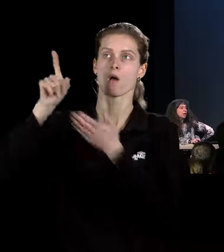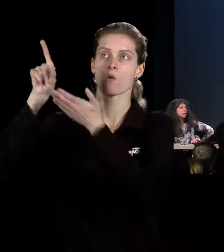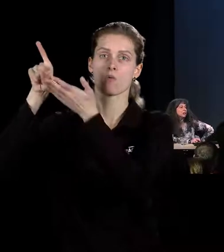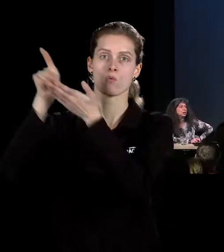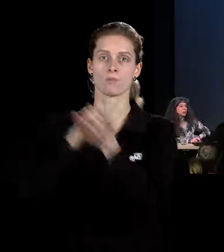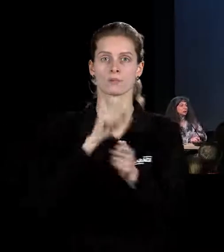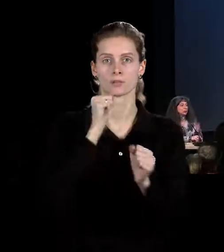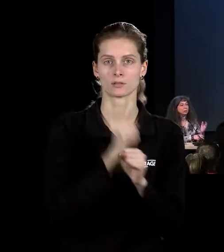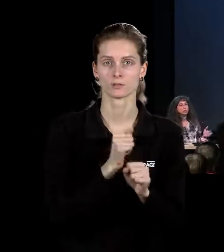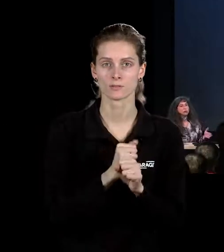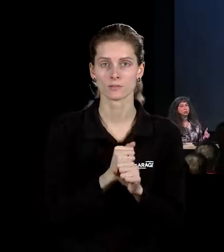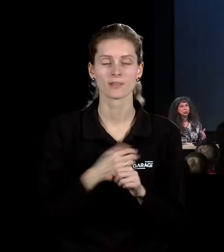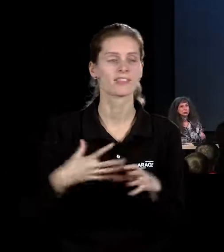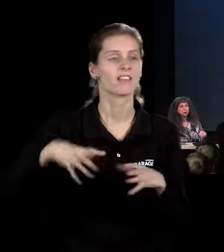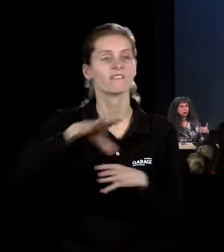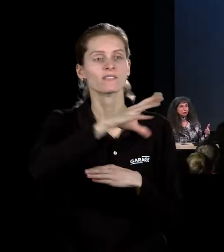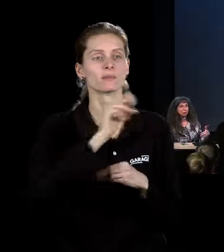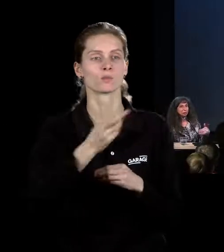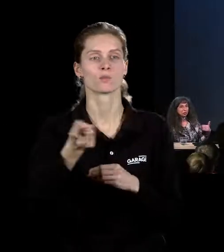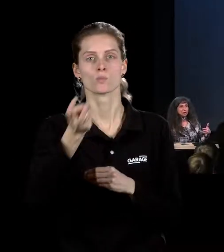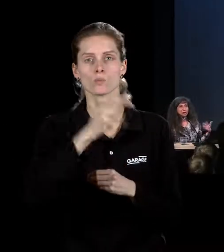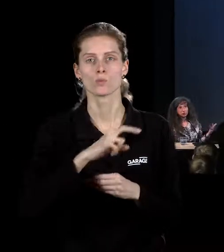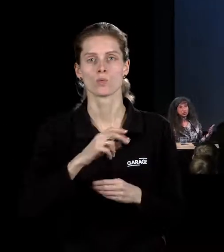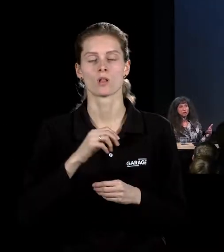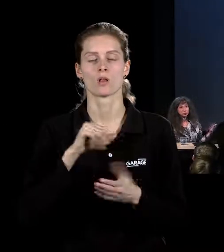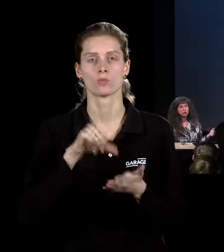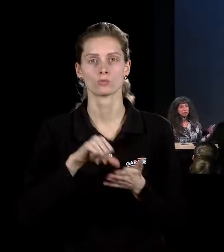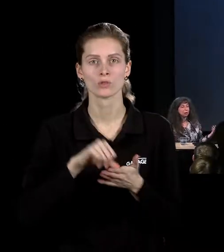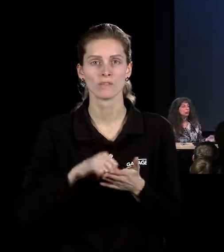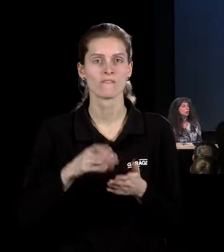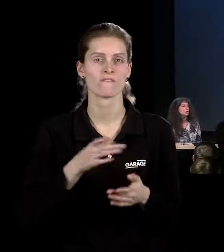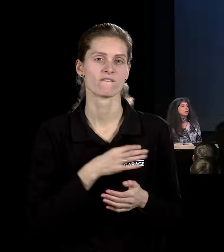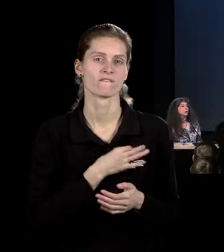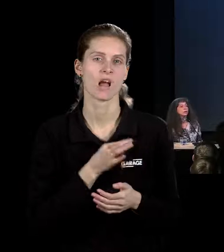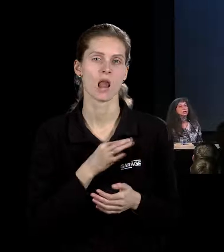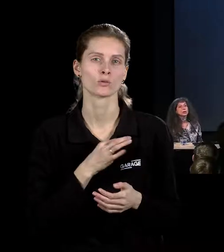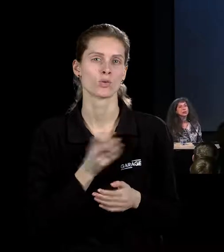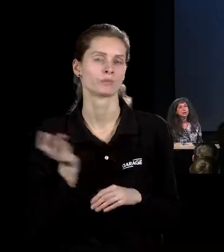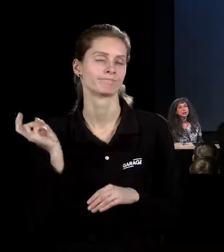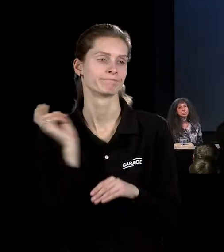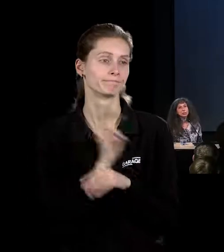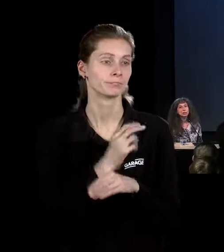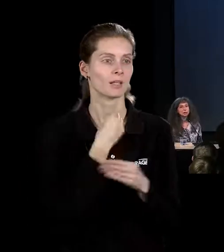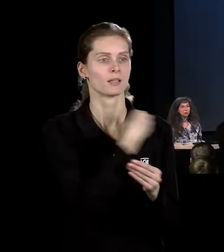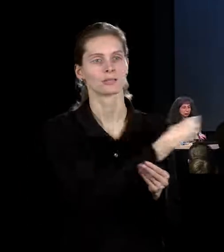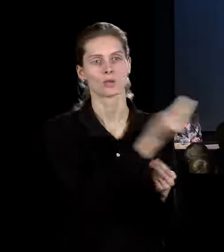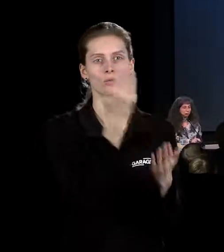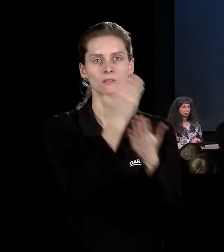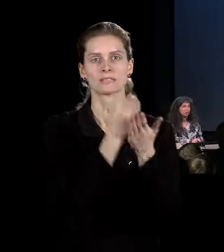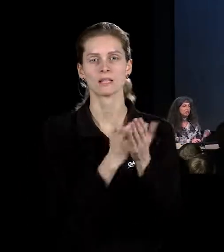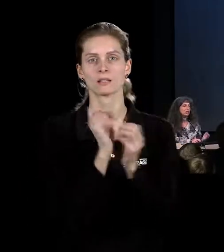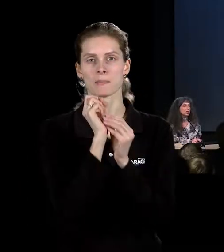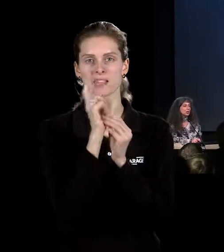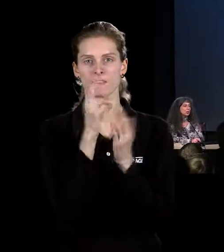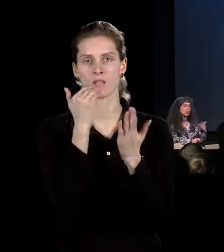повторяет. Всем добровольцам он дает сценарий, всем волонтерам, участвующим в акции, он дает сценарий, там 12 пунктов,